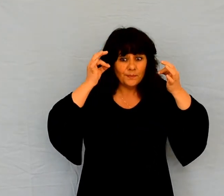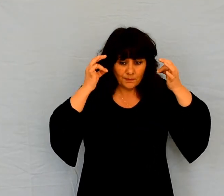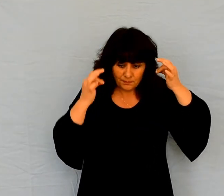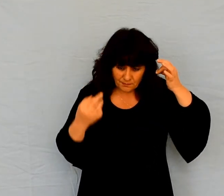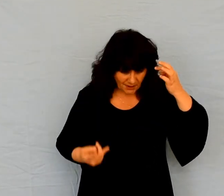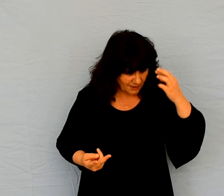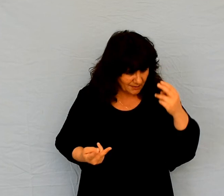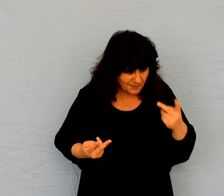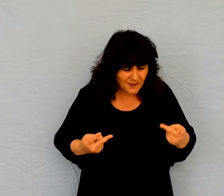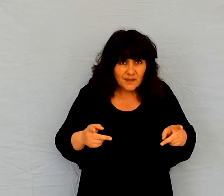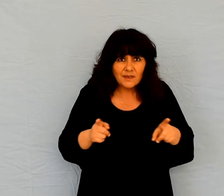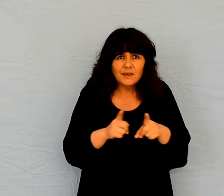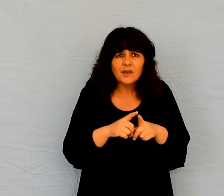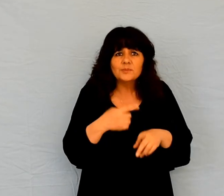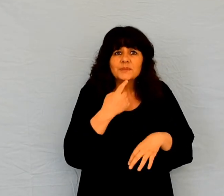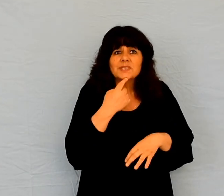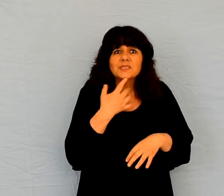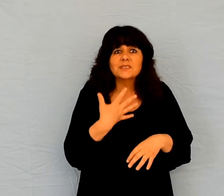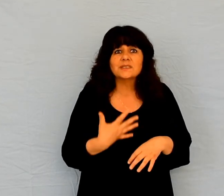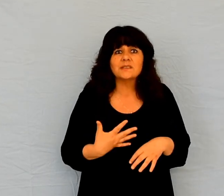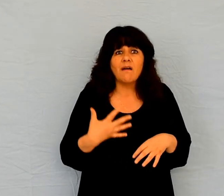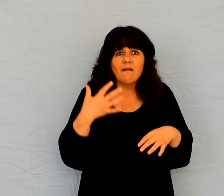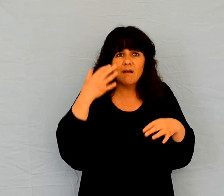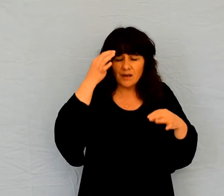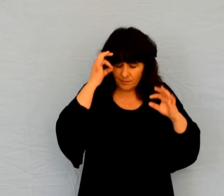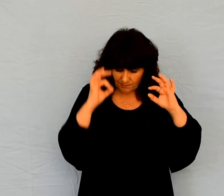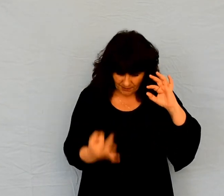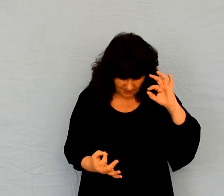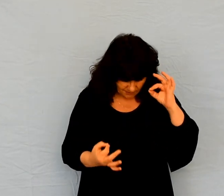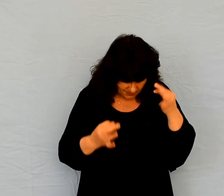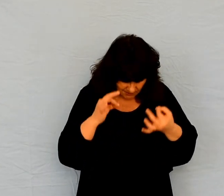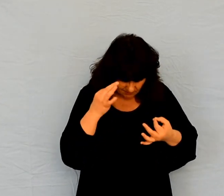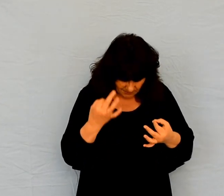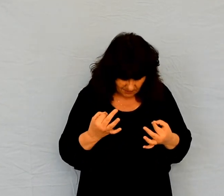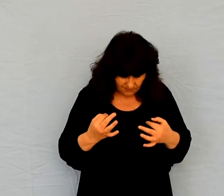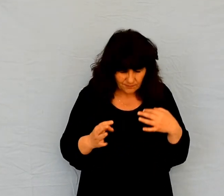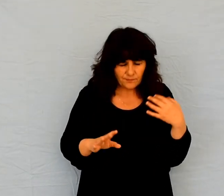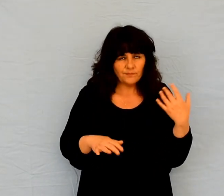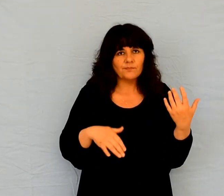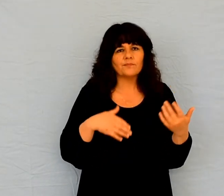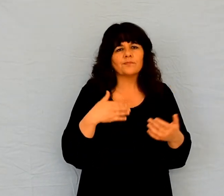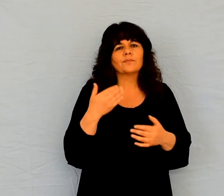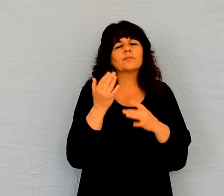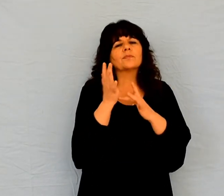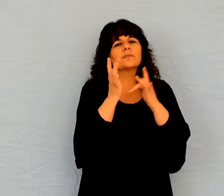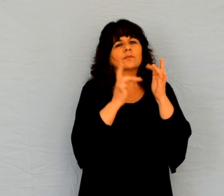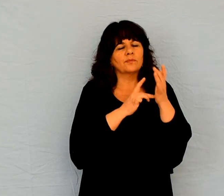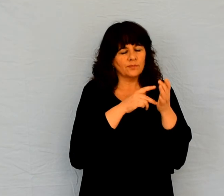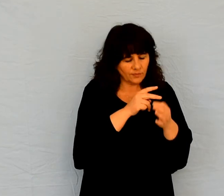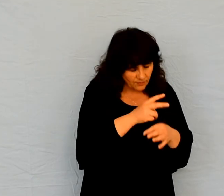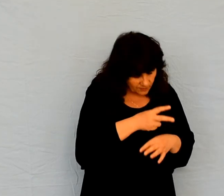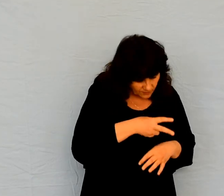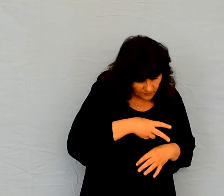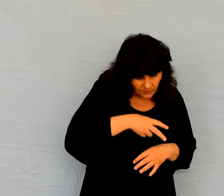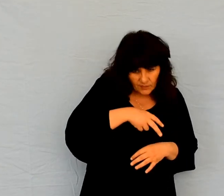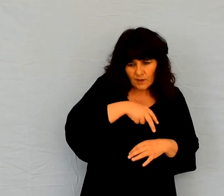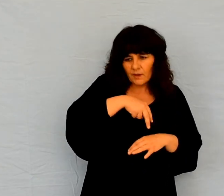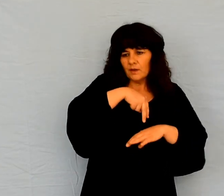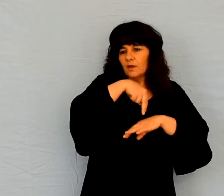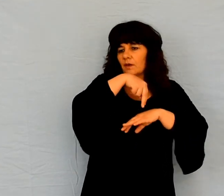prière et rejoignit ses disciples qu'il trouva endormis, accablés de